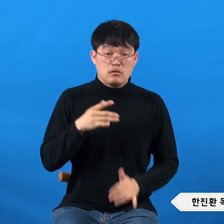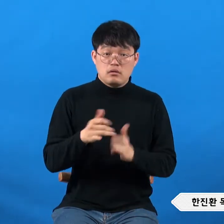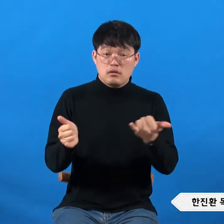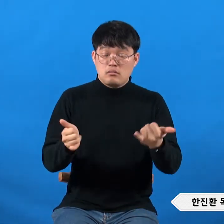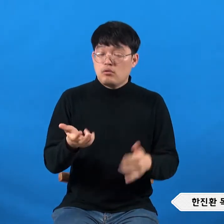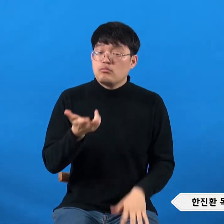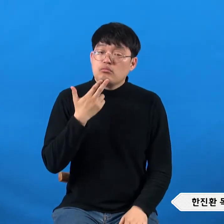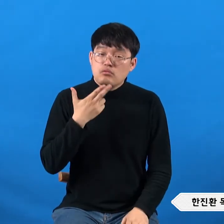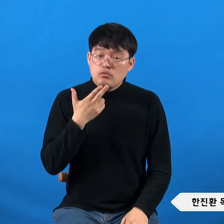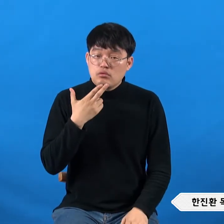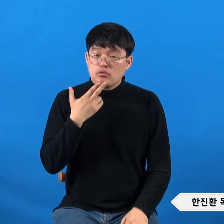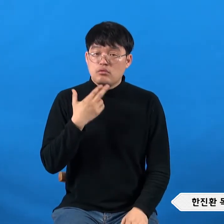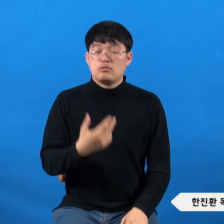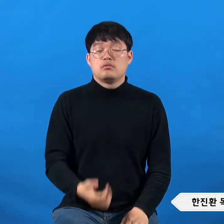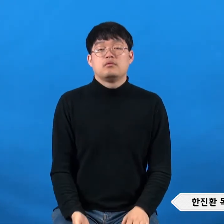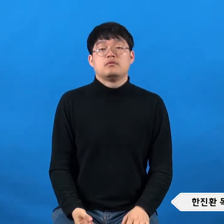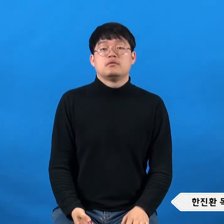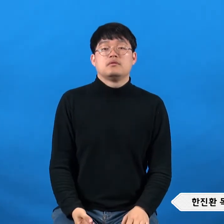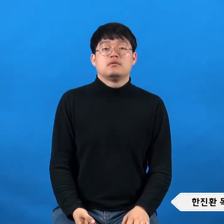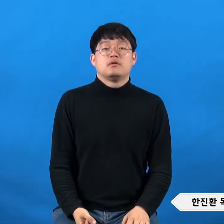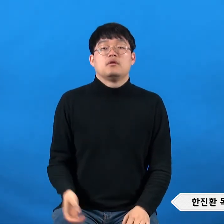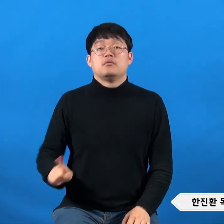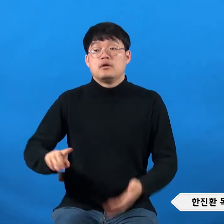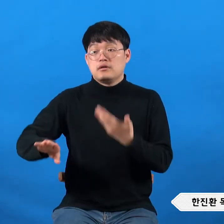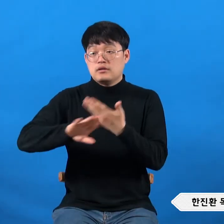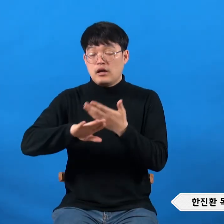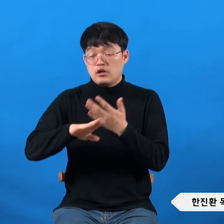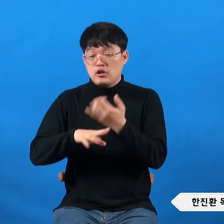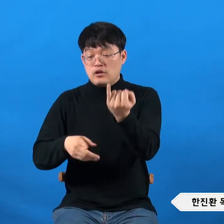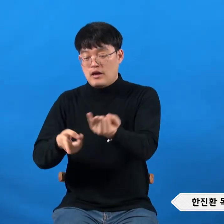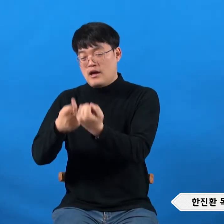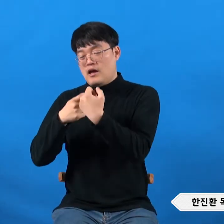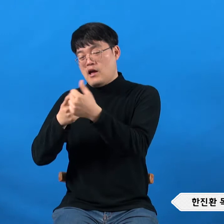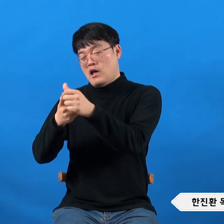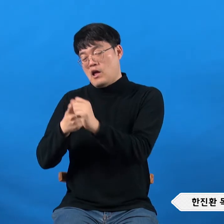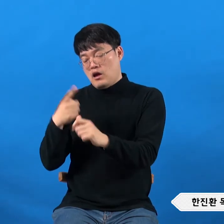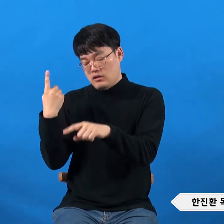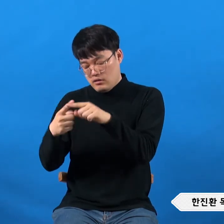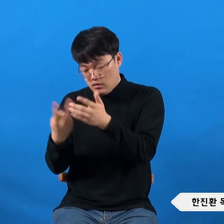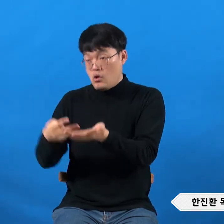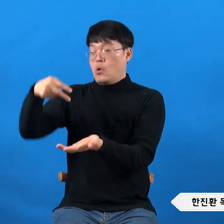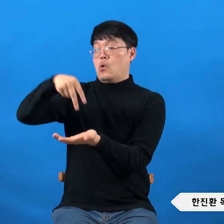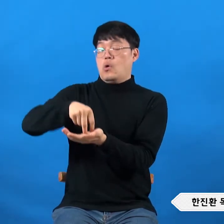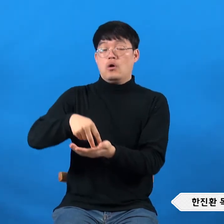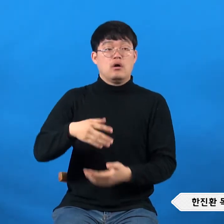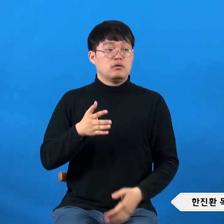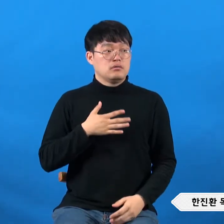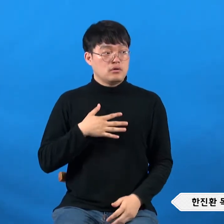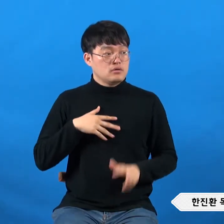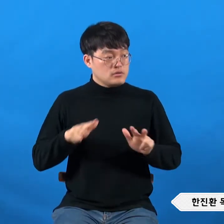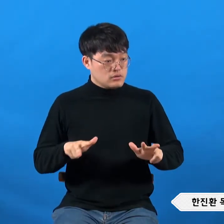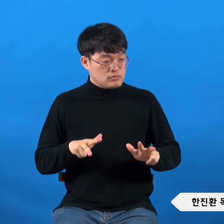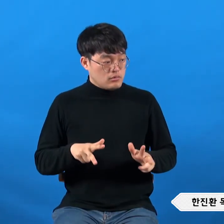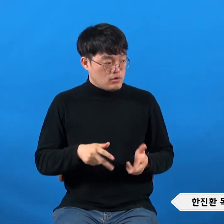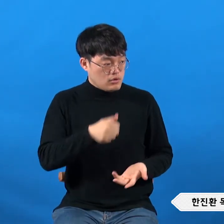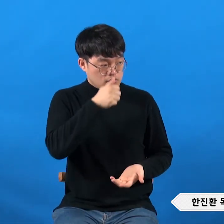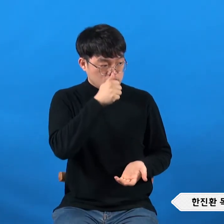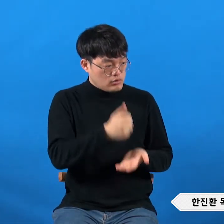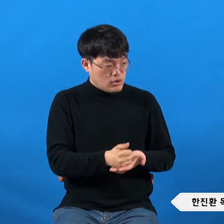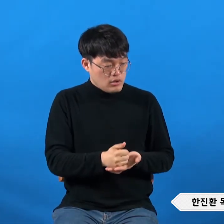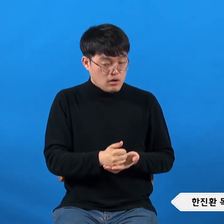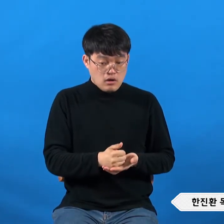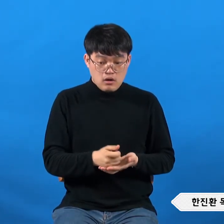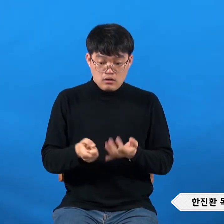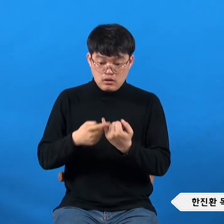몰랐네, 그러는 사람이 있겠습니까? 한창 다른 여자와 불륜을 피우고 있다가 자리에서 벌떡 일어나서 지금 내가 하고